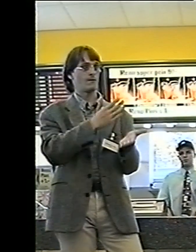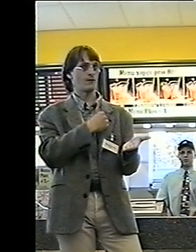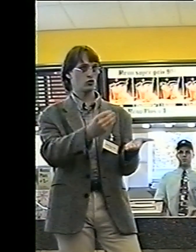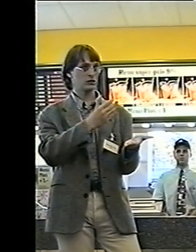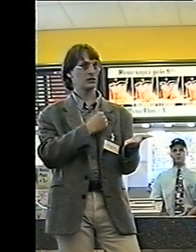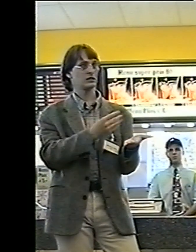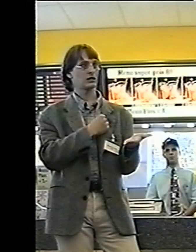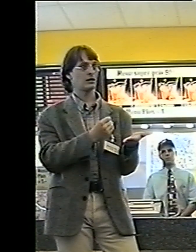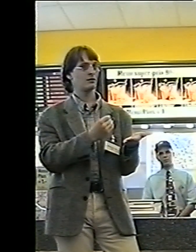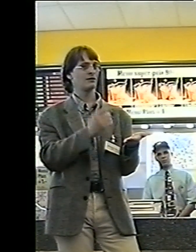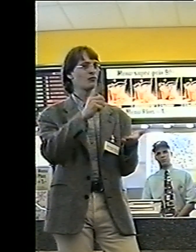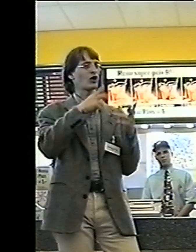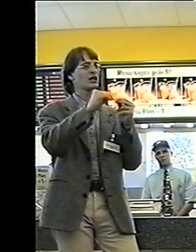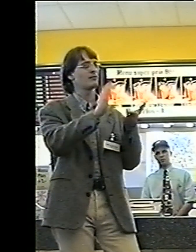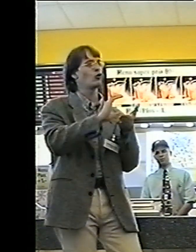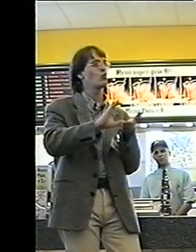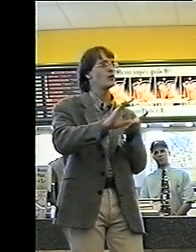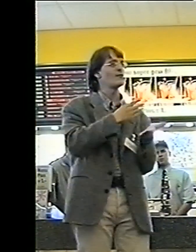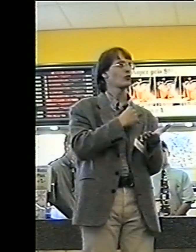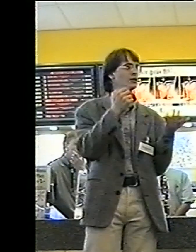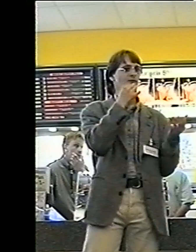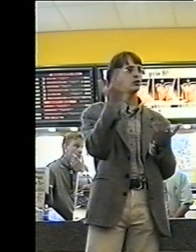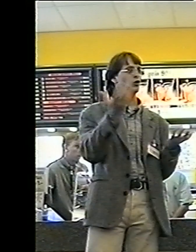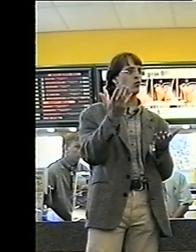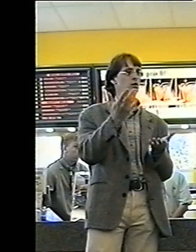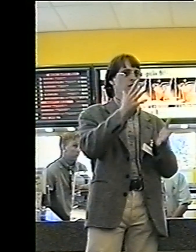sourds, des cours de français.